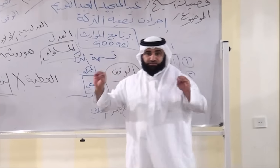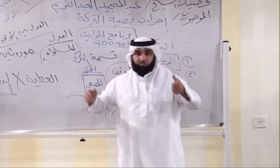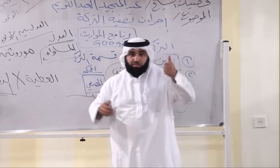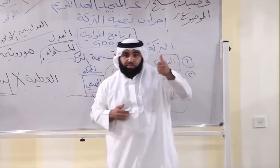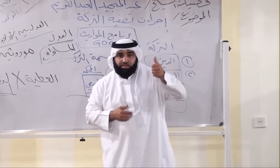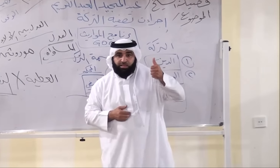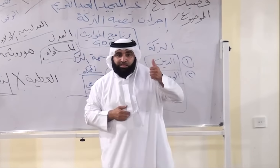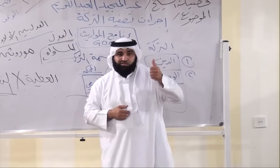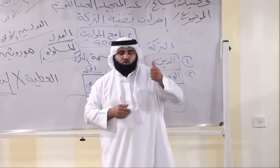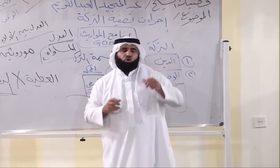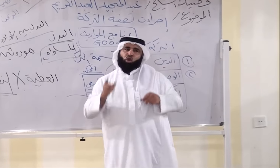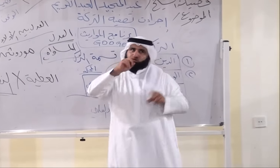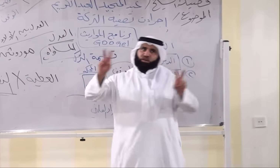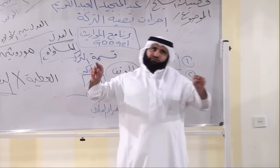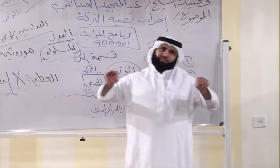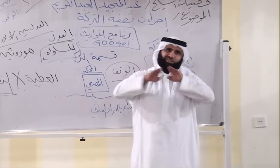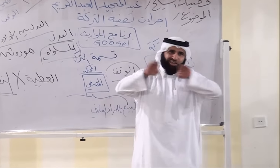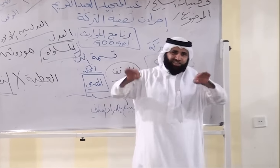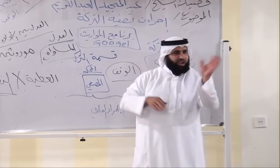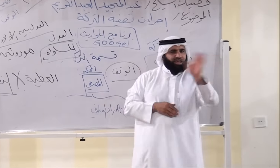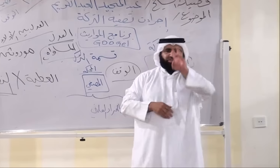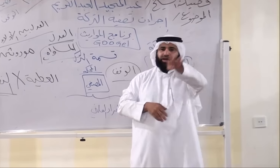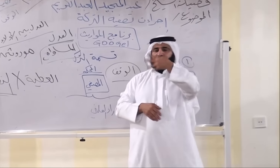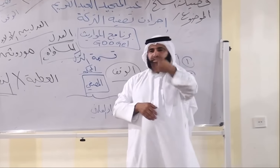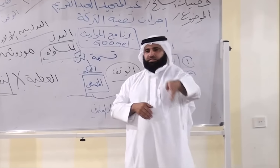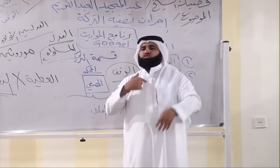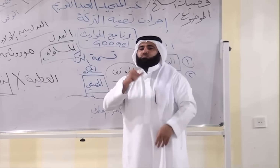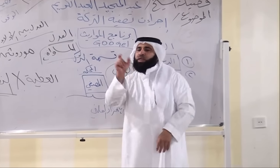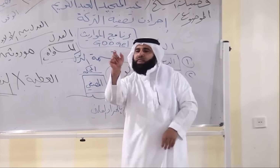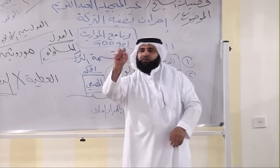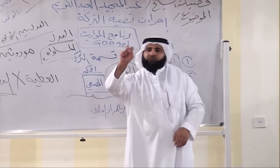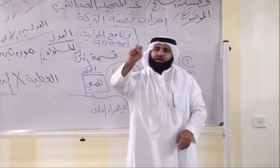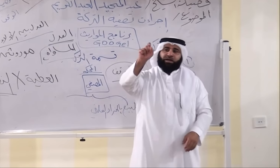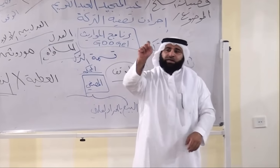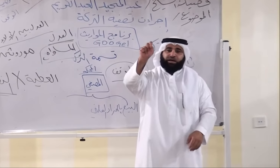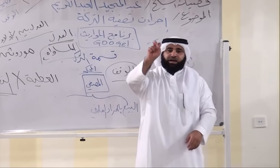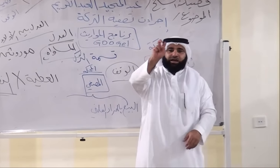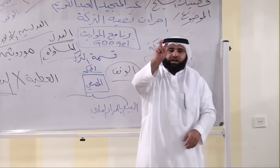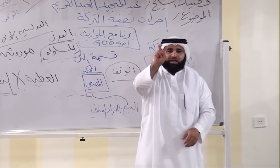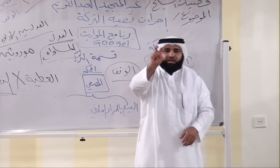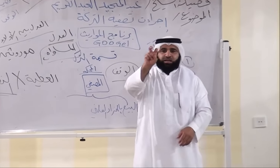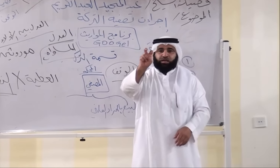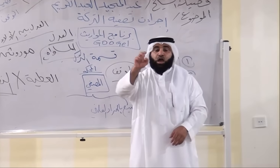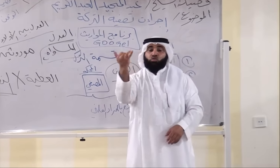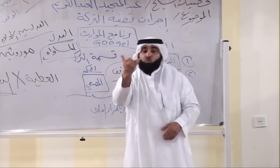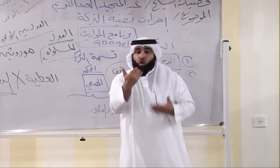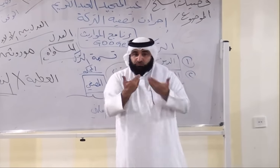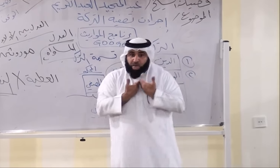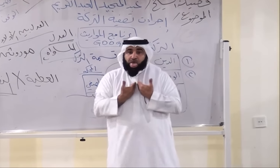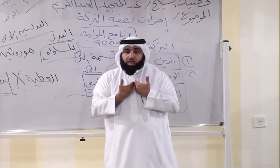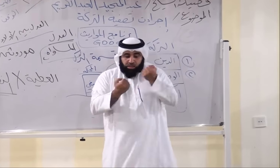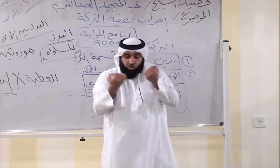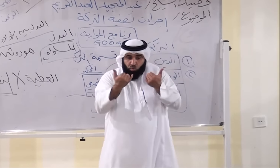الولد يحتاج سياره ما راح اشتري للبنت سياره او اعطيها قيمه السياره، هذه احتياجات.